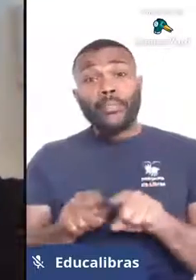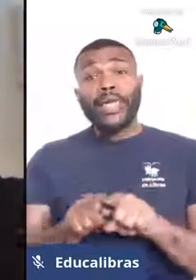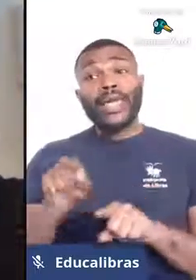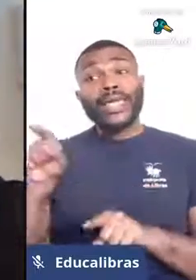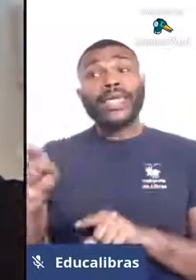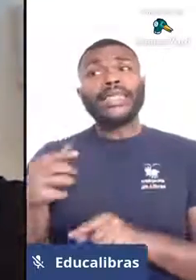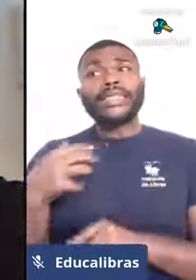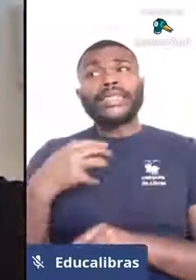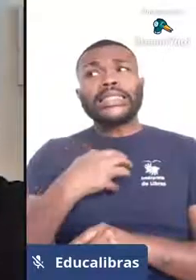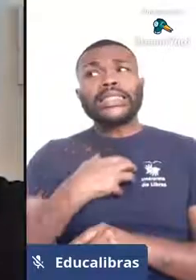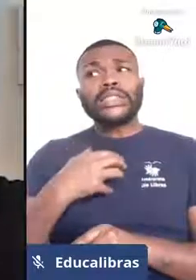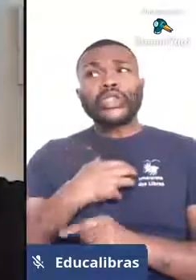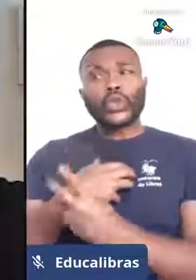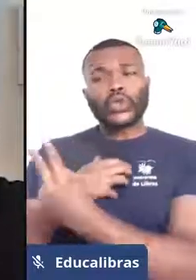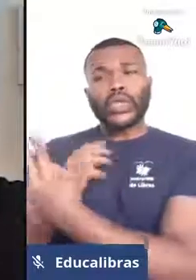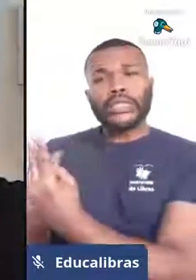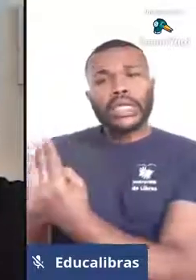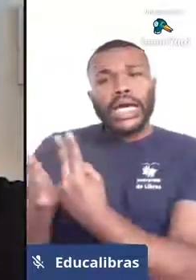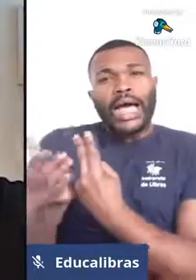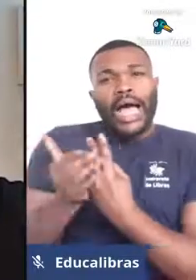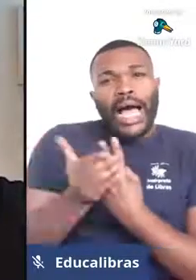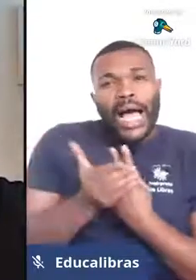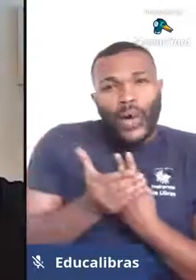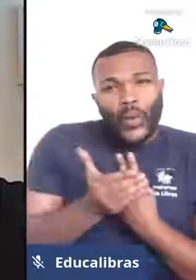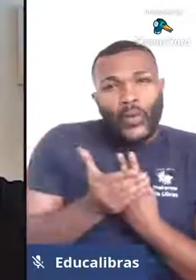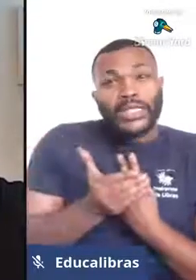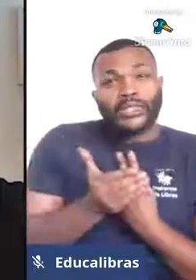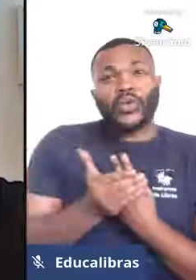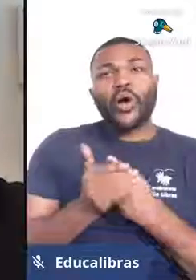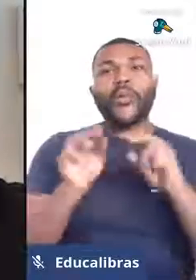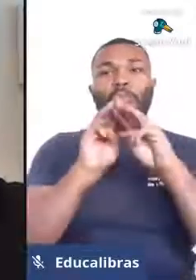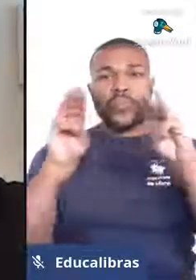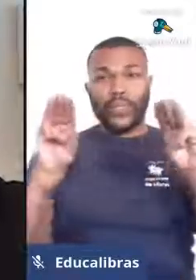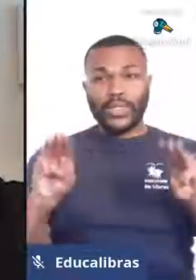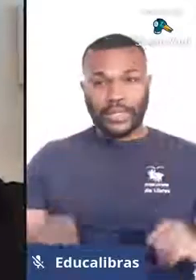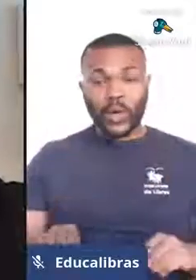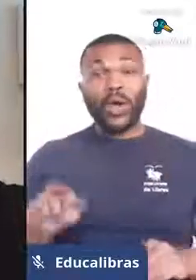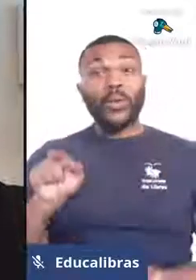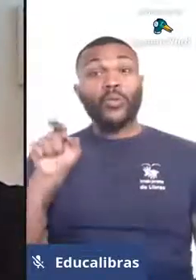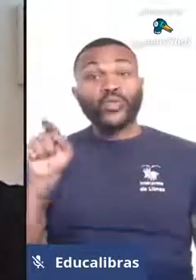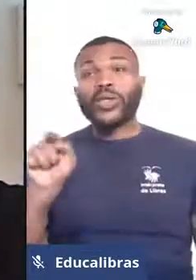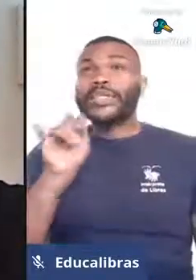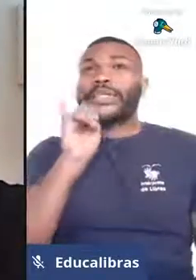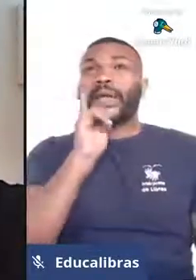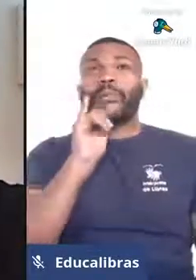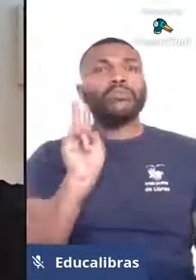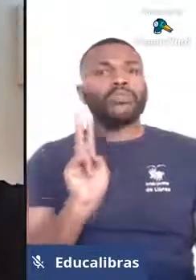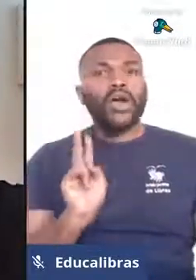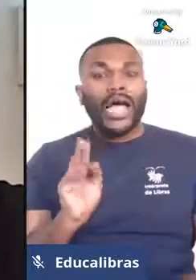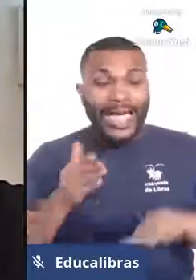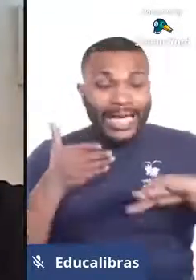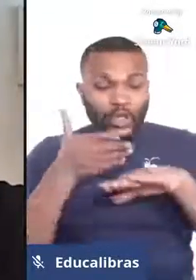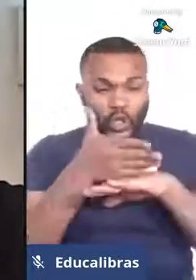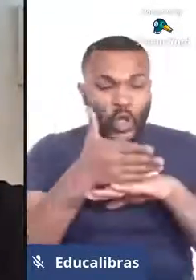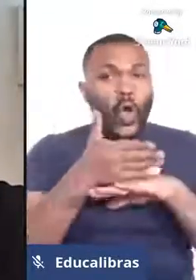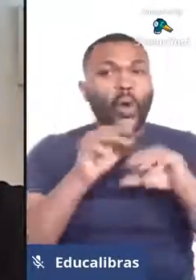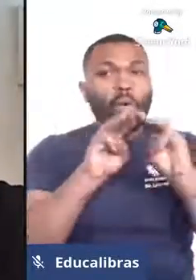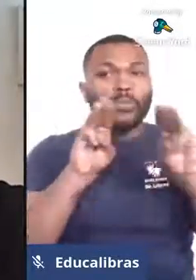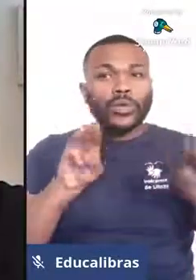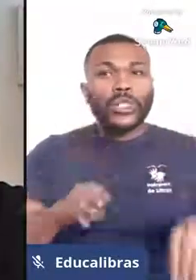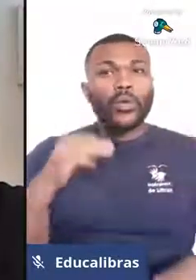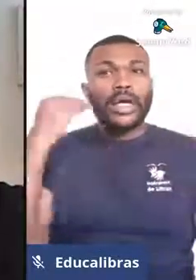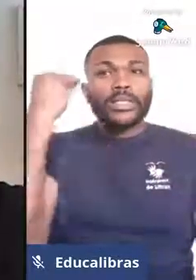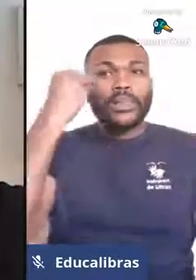certamente, eu espero pelo menos, mas eles realmente saíram mudados dessa experiência.